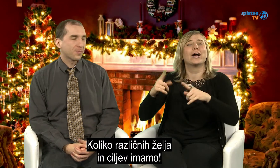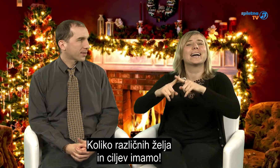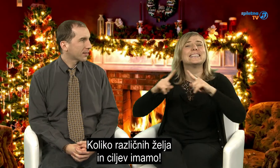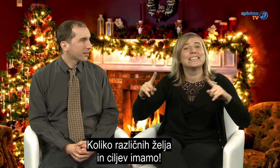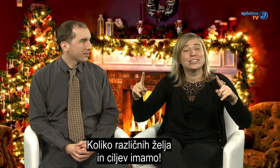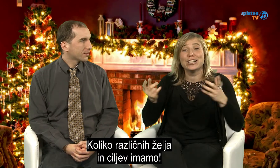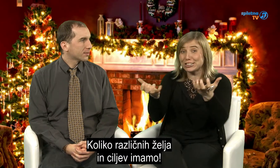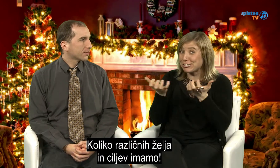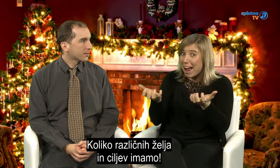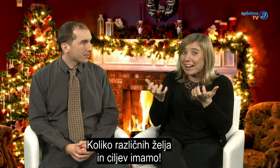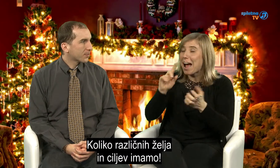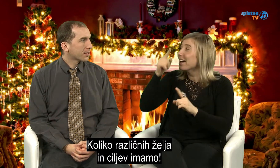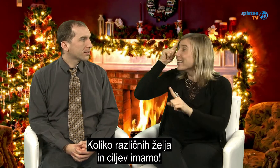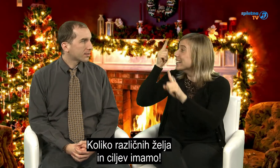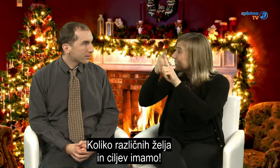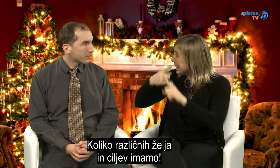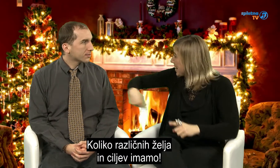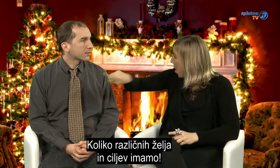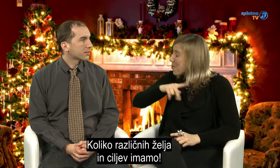Koliko različnih želja in ciljev imamo?